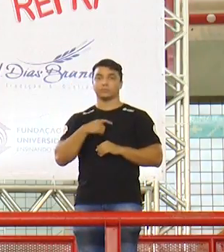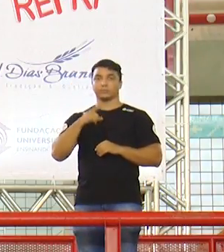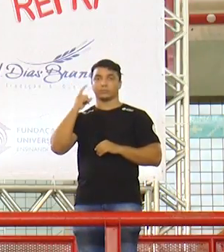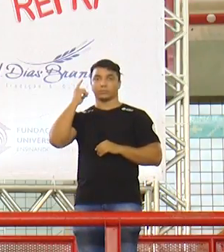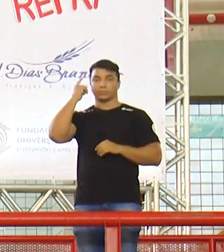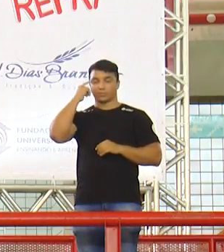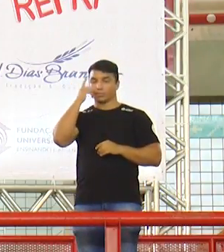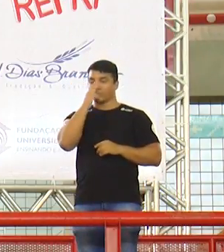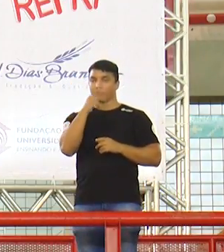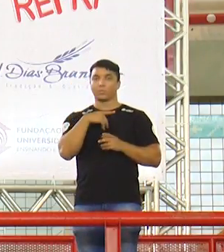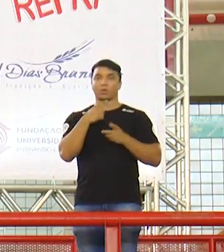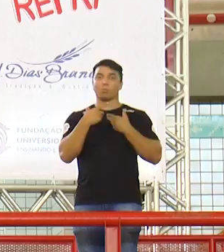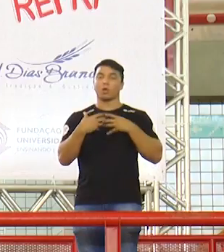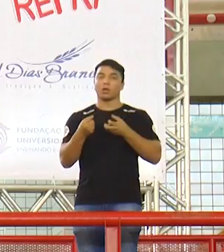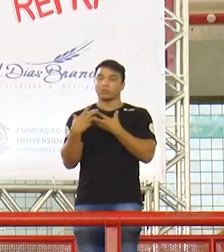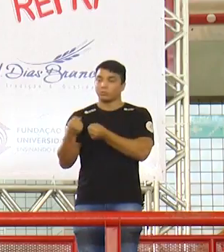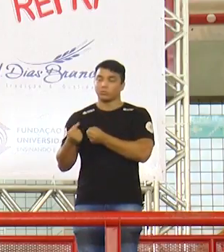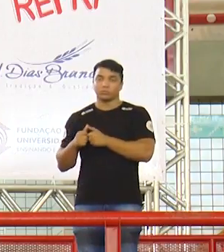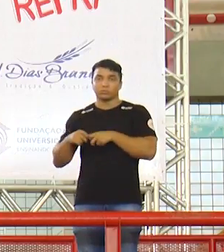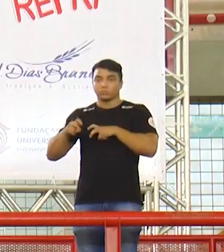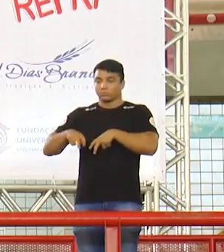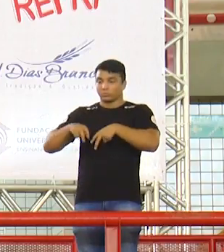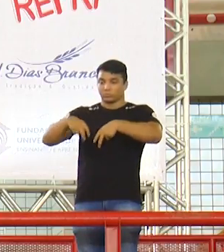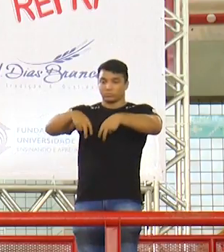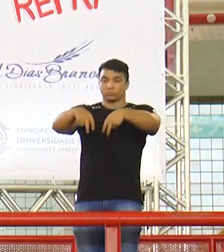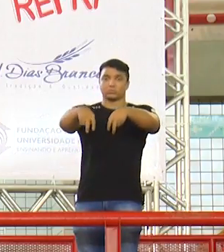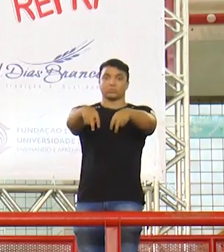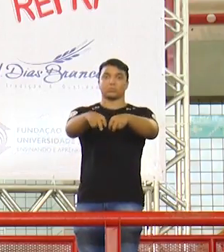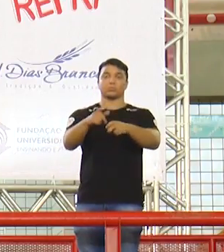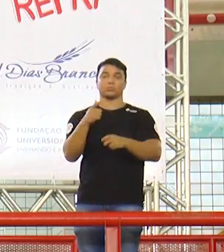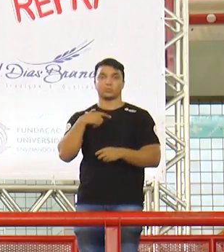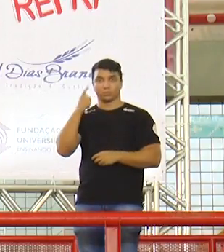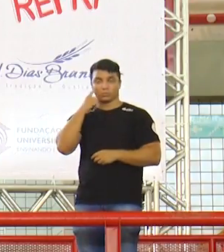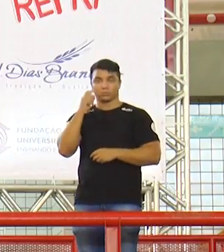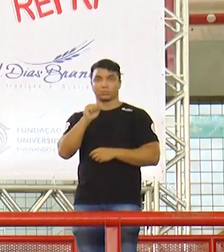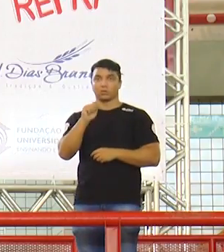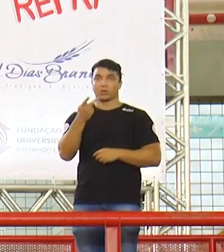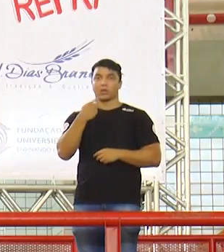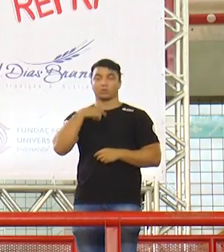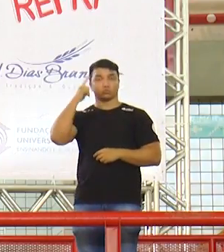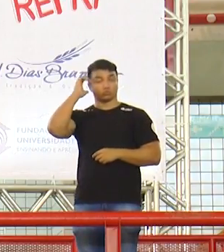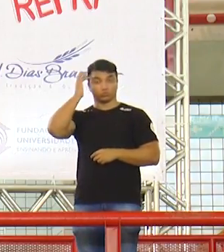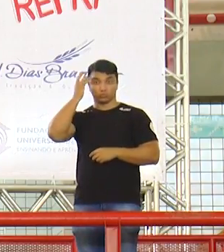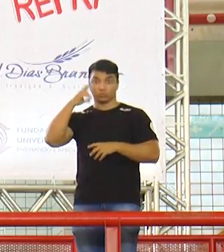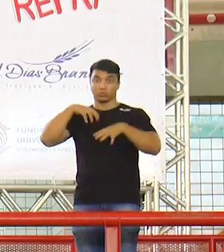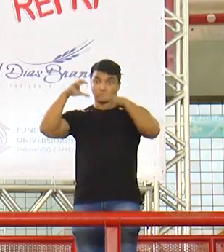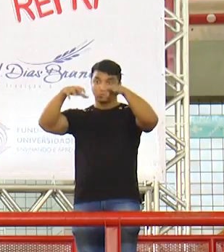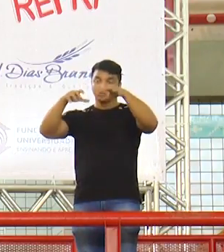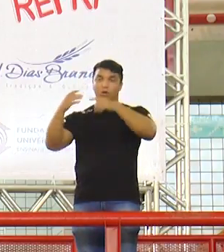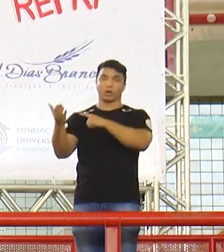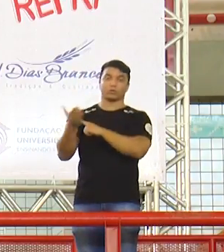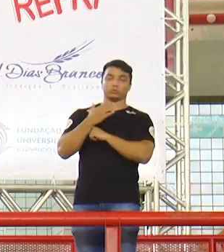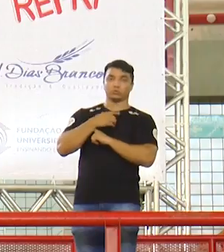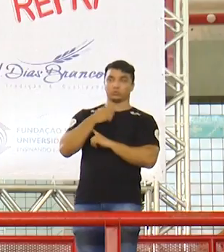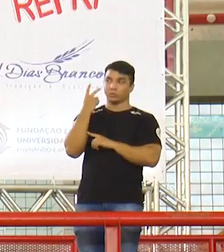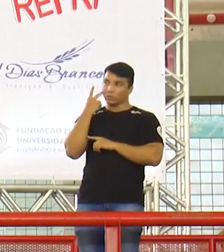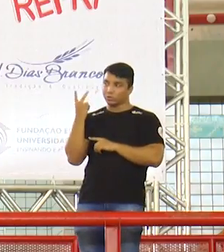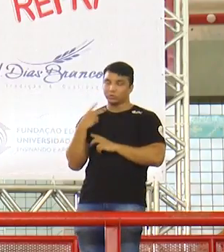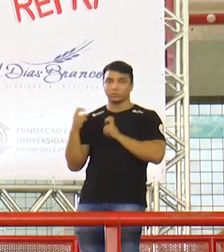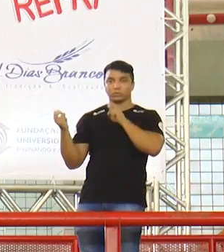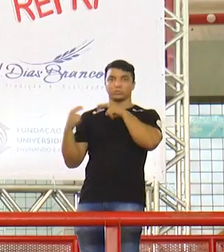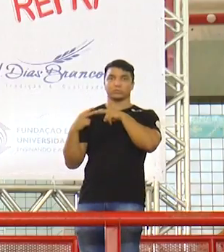o meu Pierrot molhado e vamos embora a ladeira abaixo. Acho que a chuva ajuda a gente a se ver.